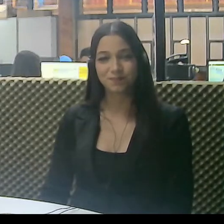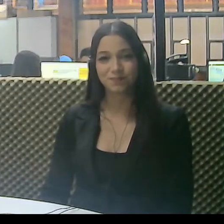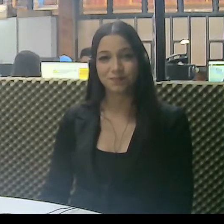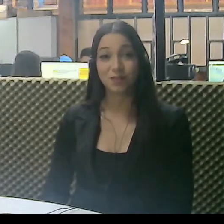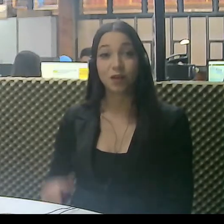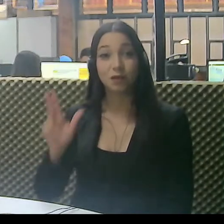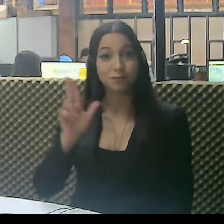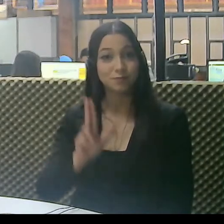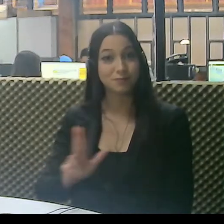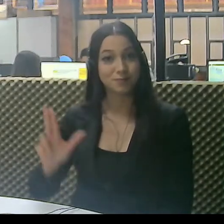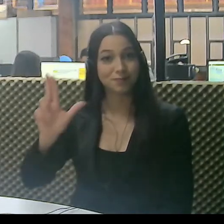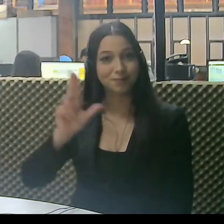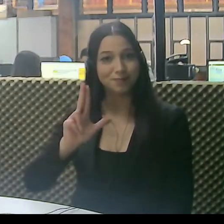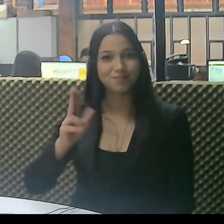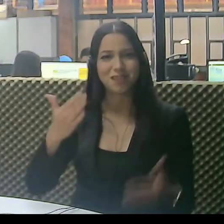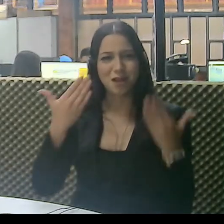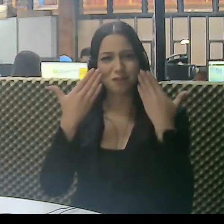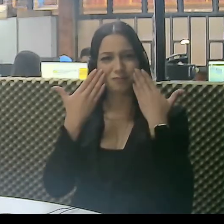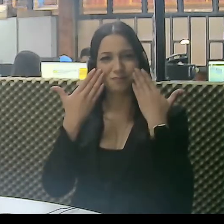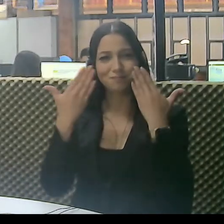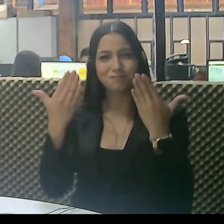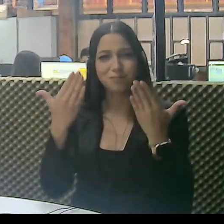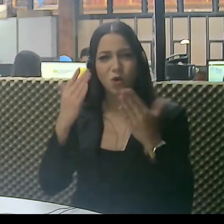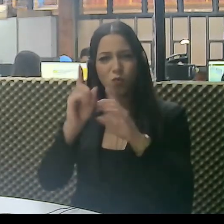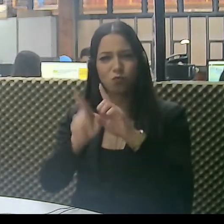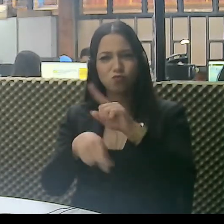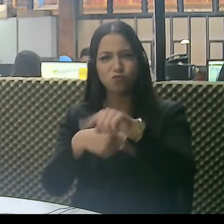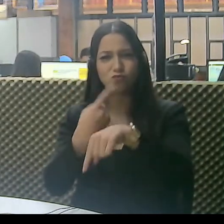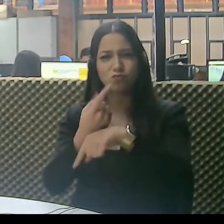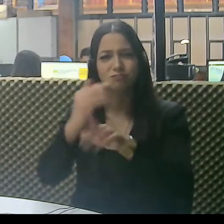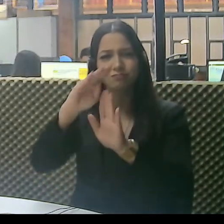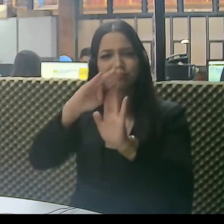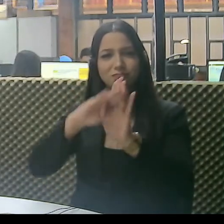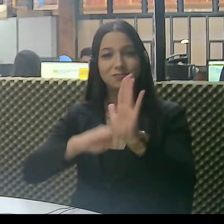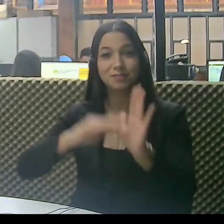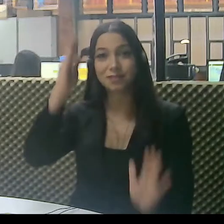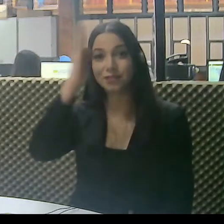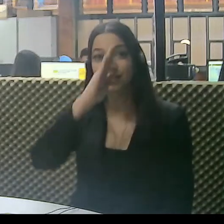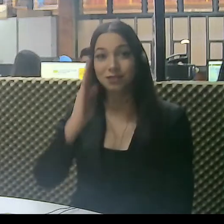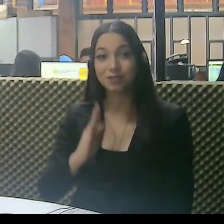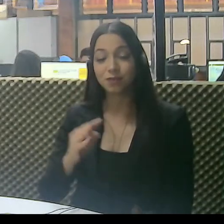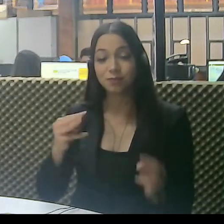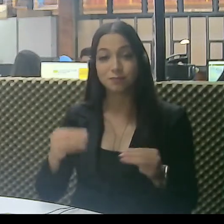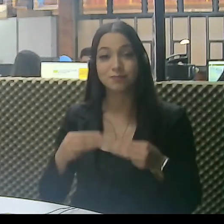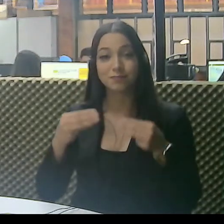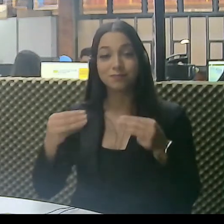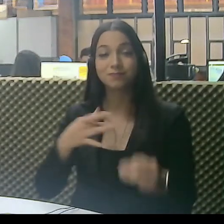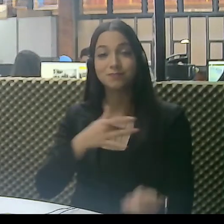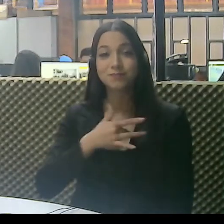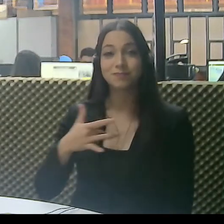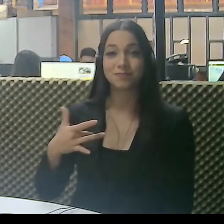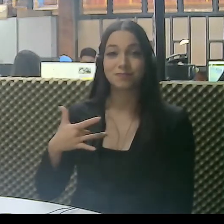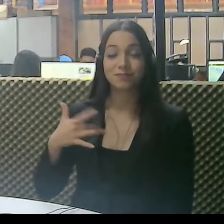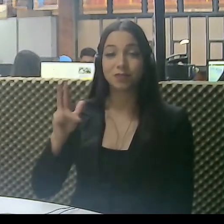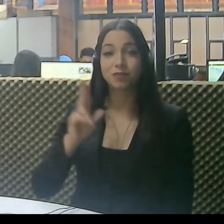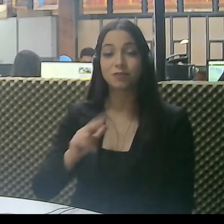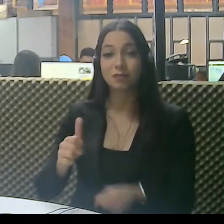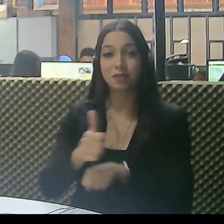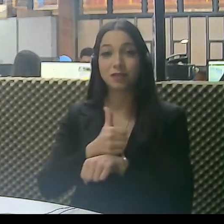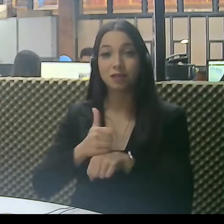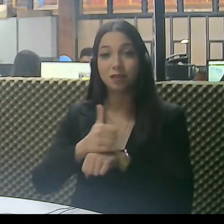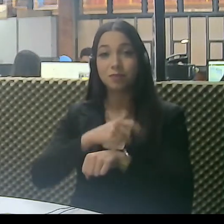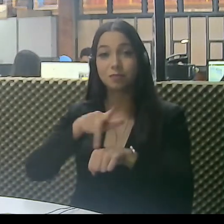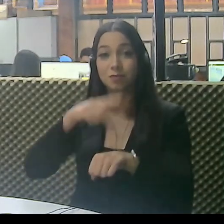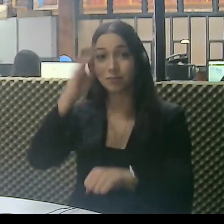E Uberlândia está em destaque em mais um ranking nacional. Segundo o Ministério da Saúde, a cidade é a primeira do país